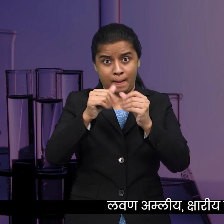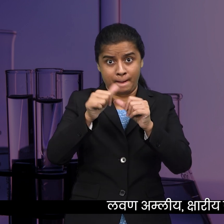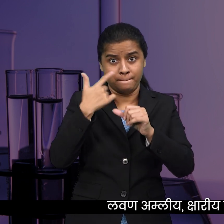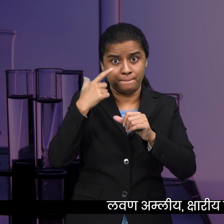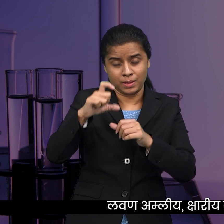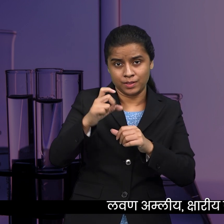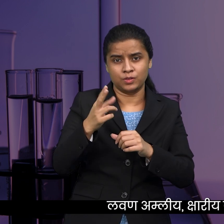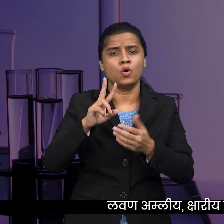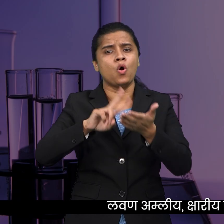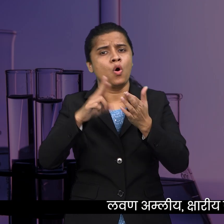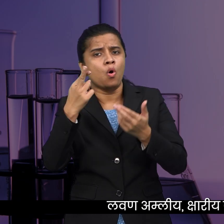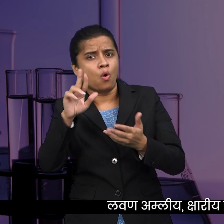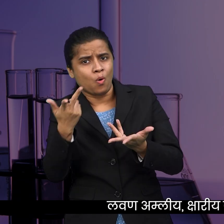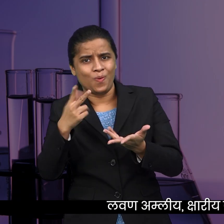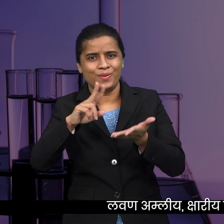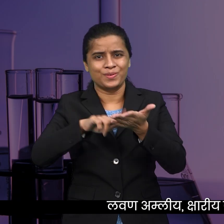है।